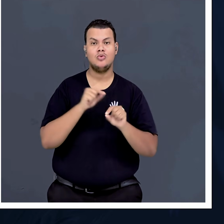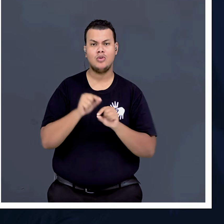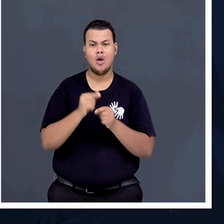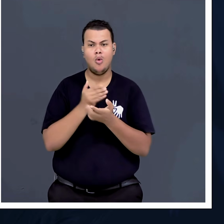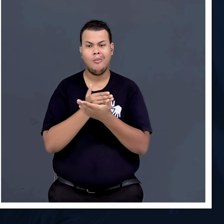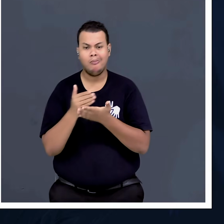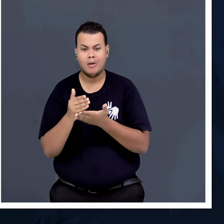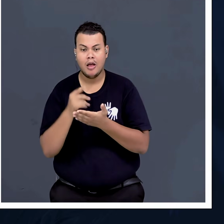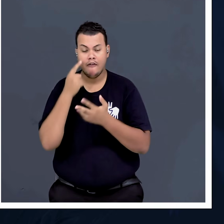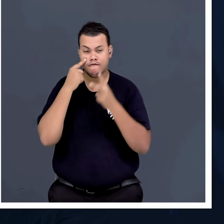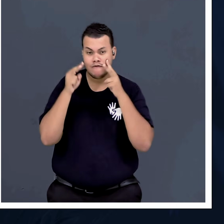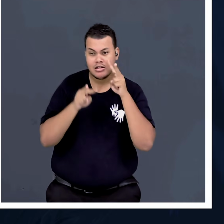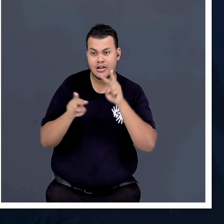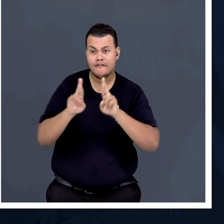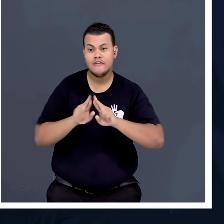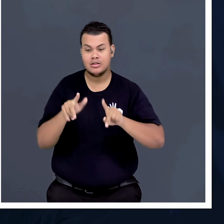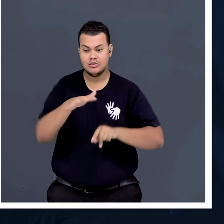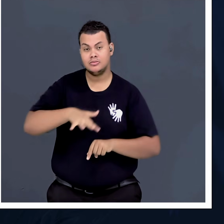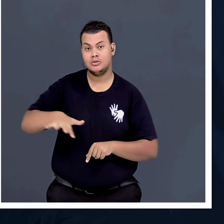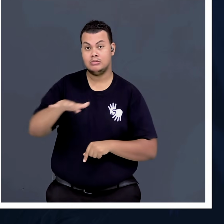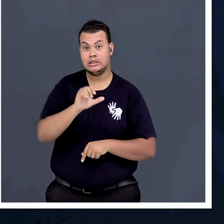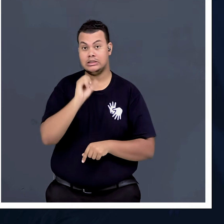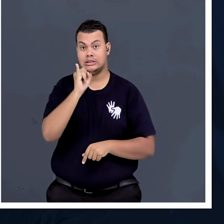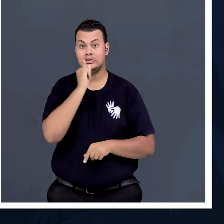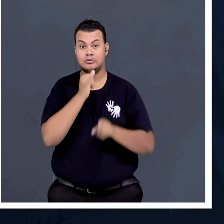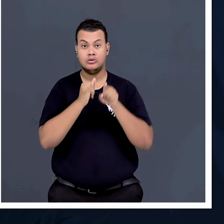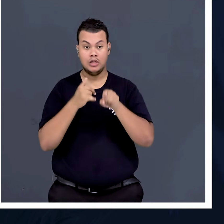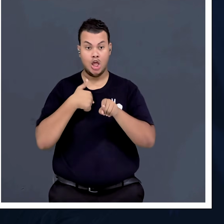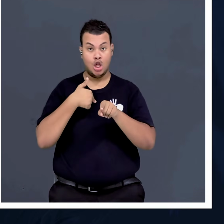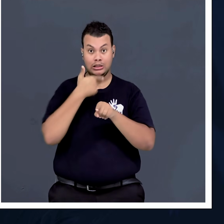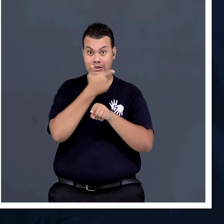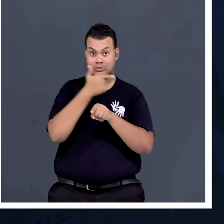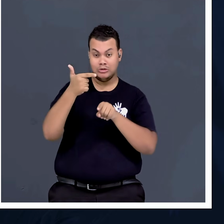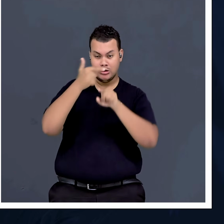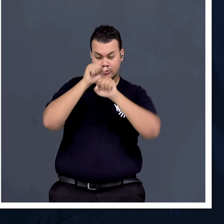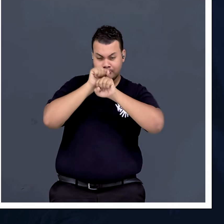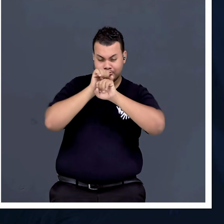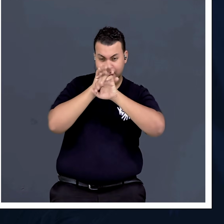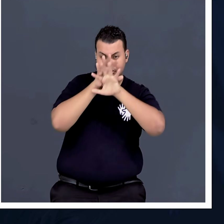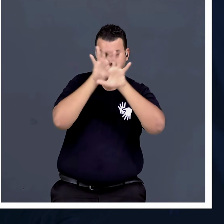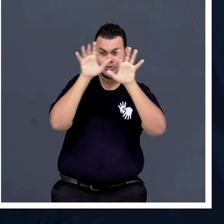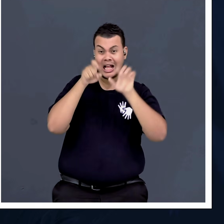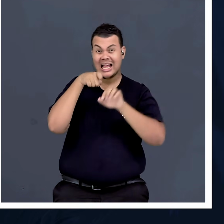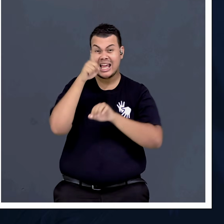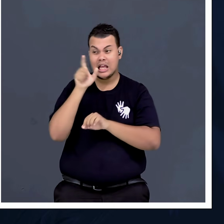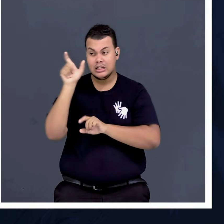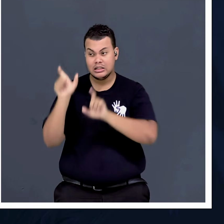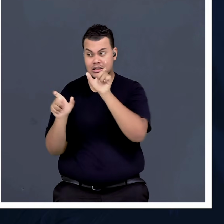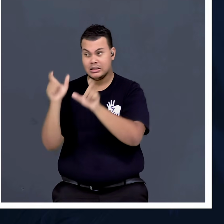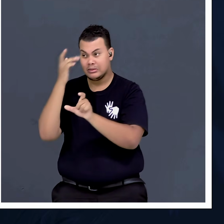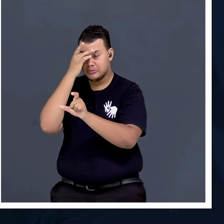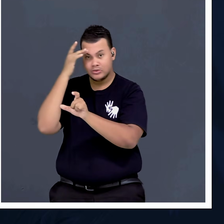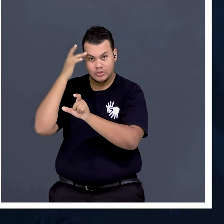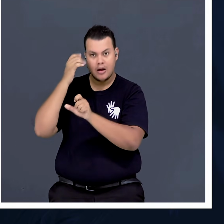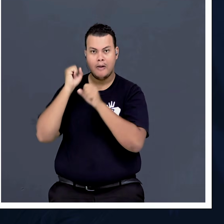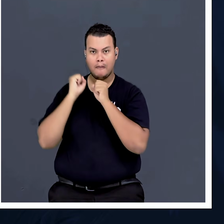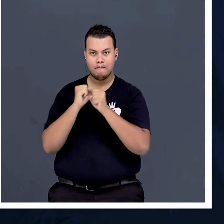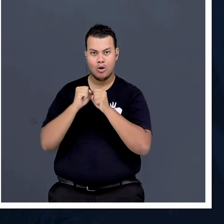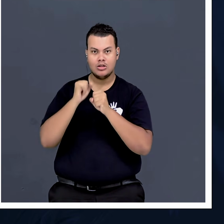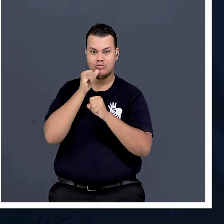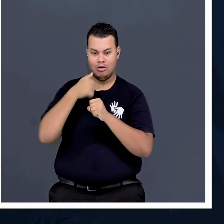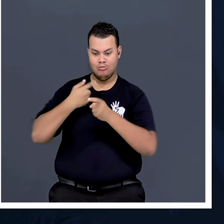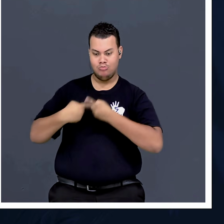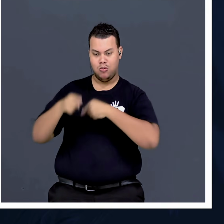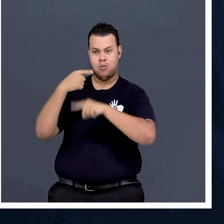a nossa visão. Por isso que se você não tiver o discernimento de com quem você está andando, o seu crescimento